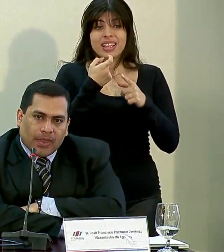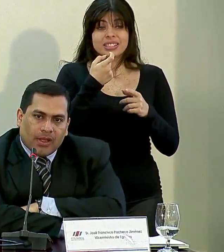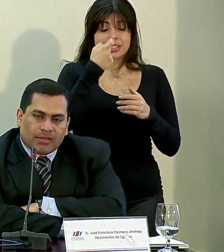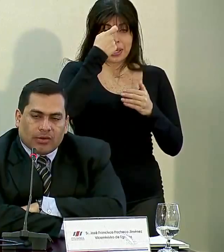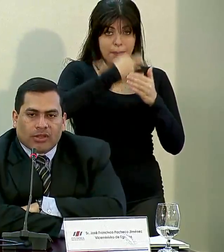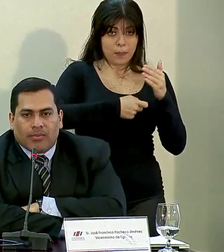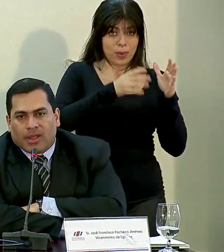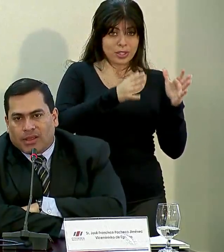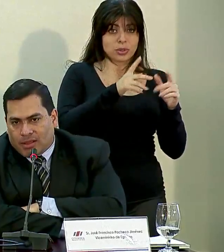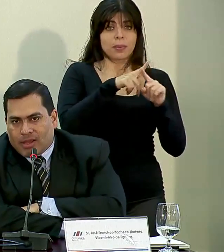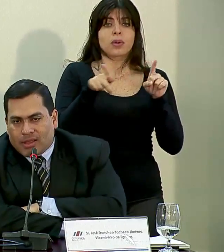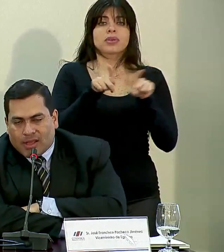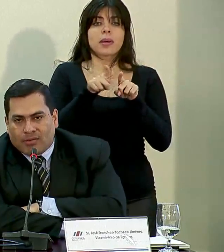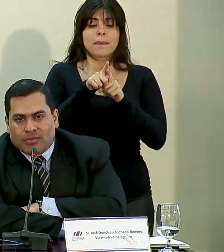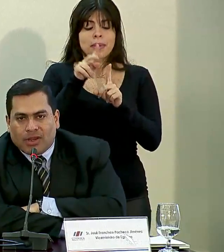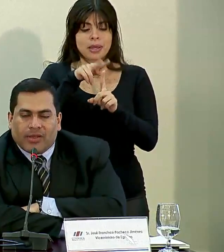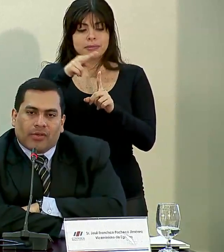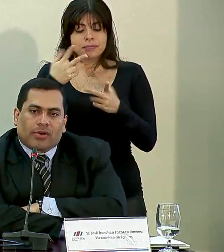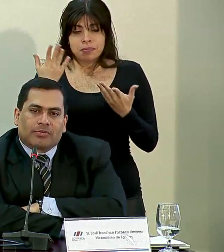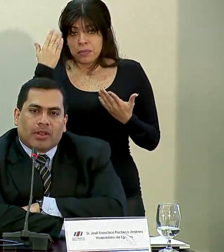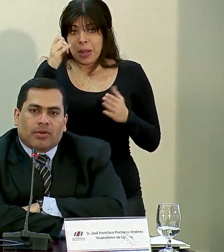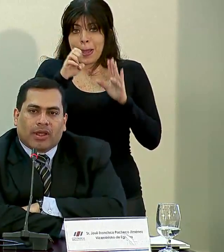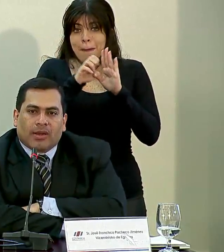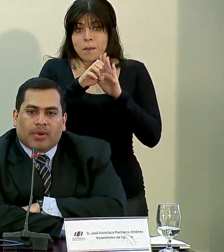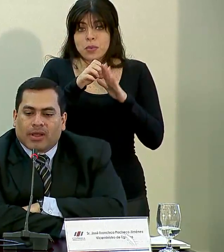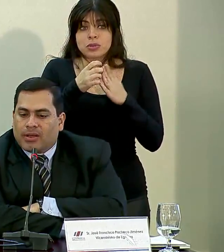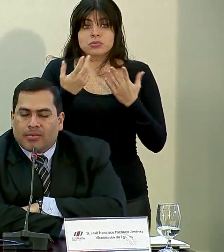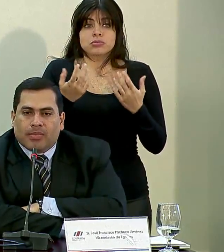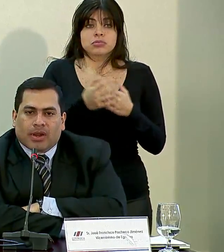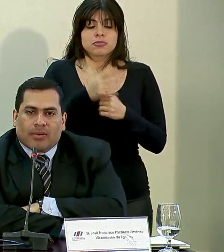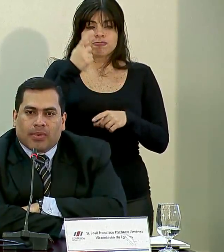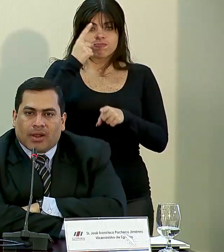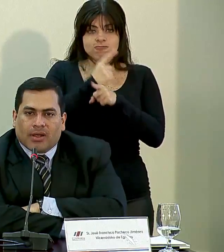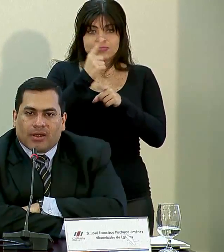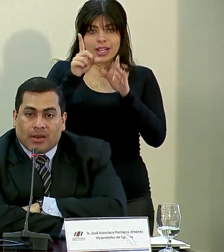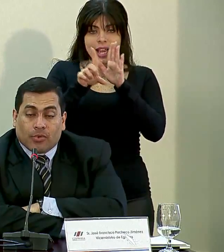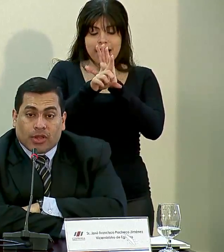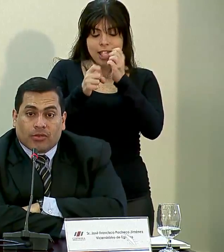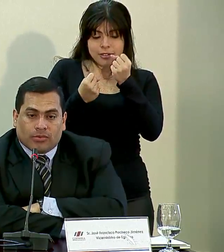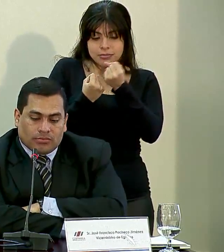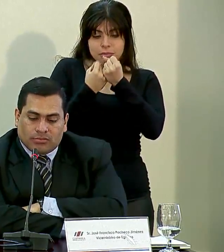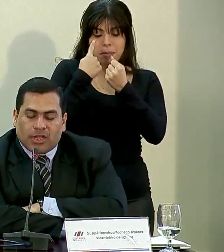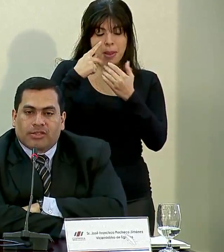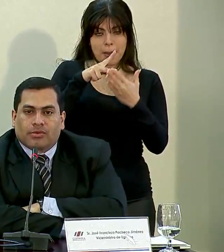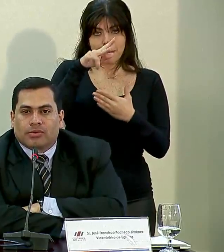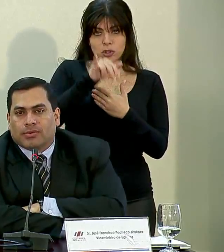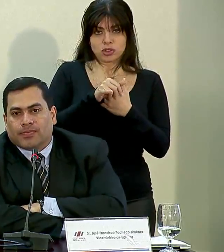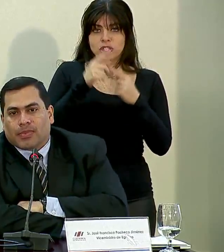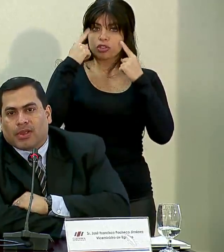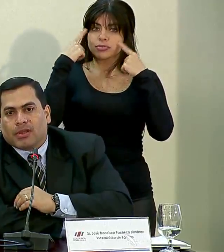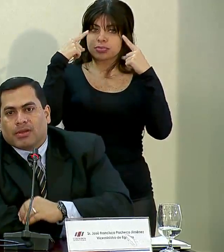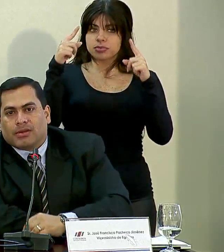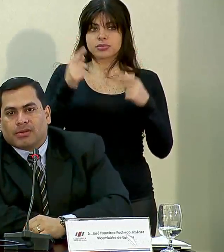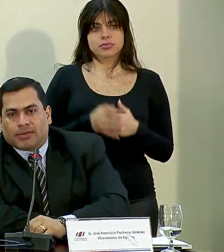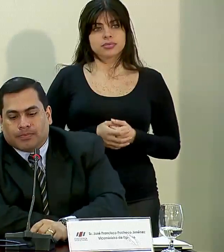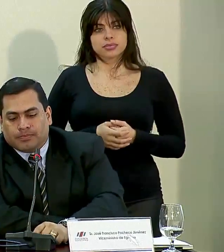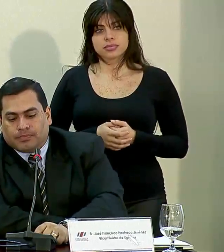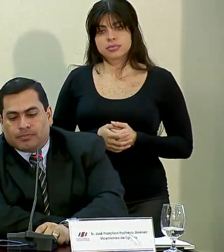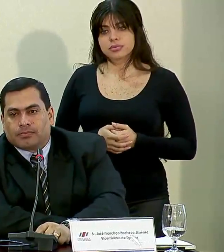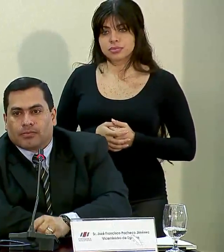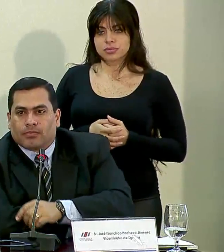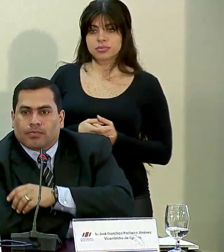fiscal, sino también que tenga el debido respaldo legal para que el proyecto sea exitoso.